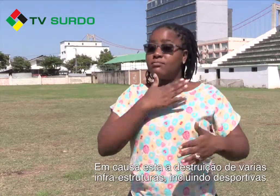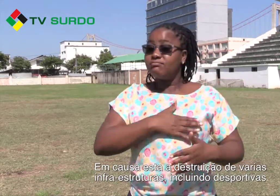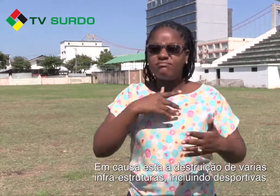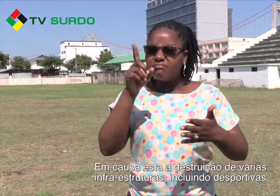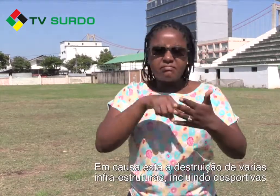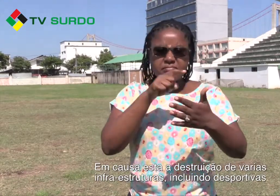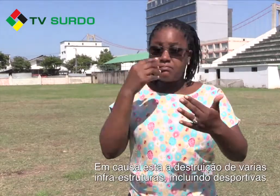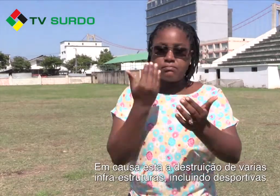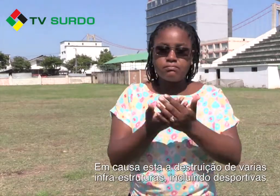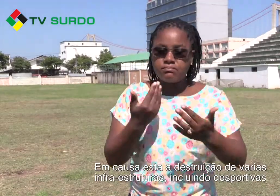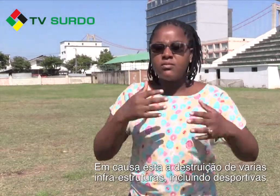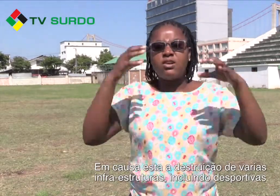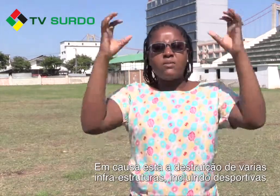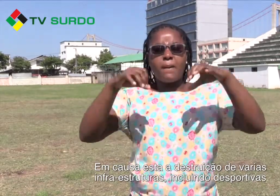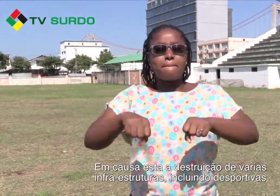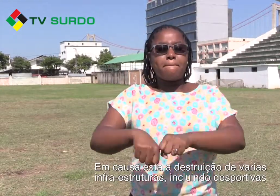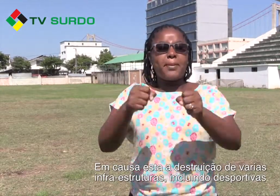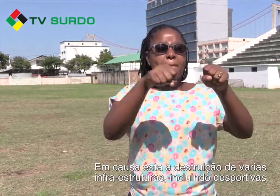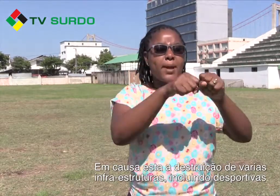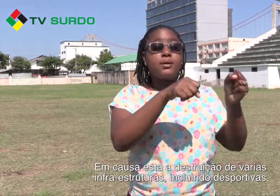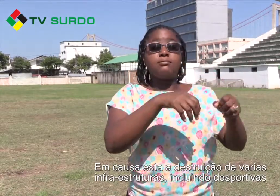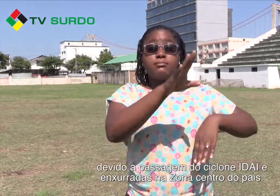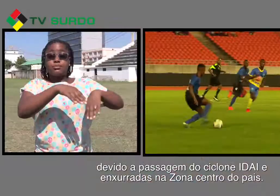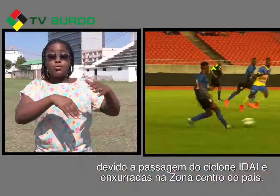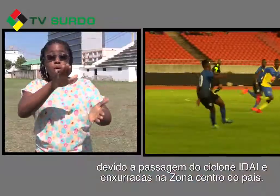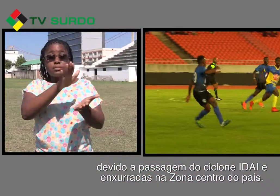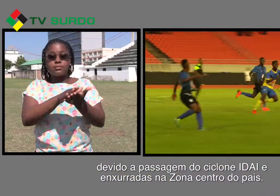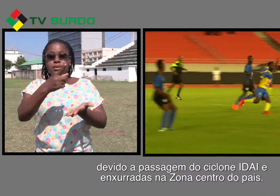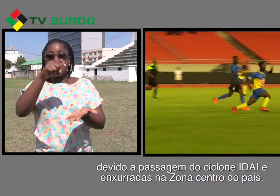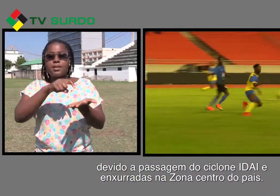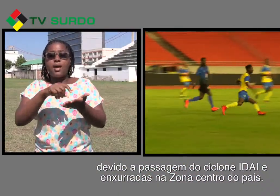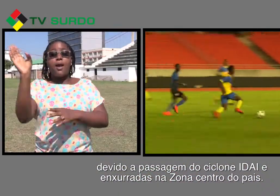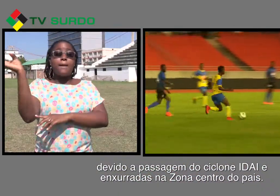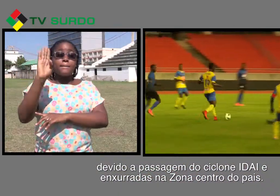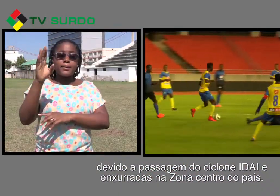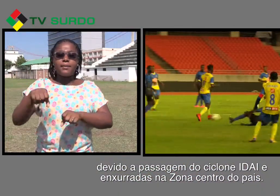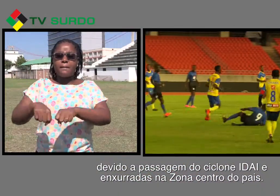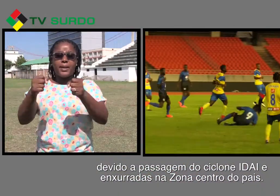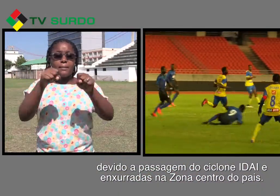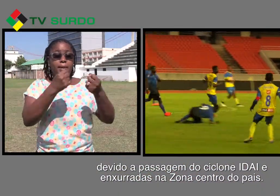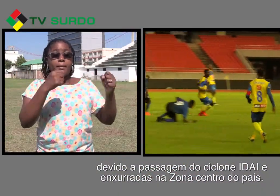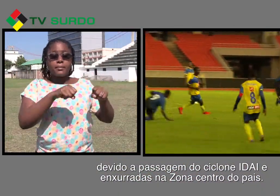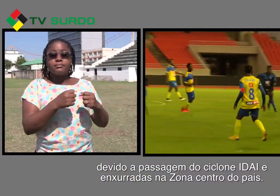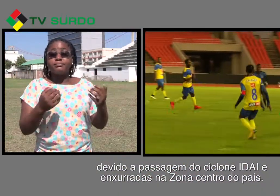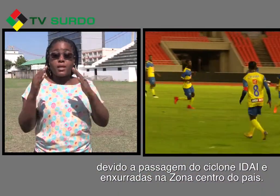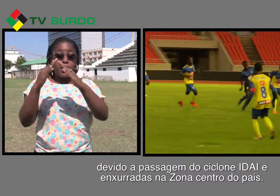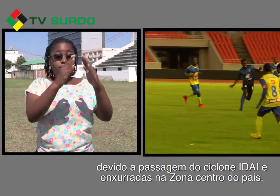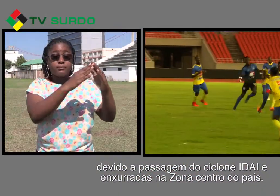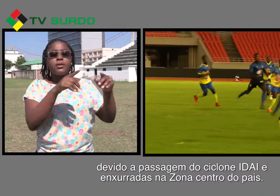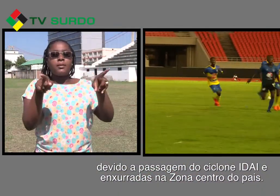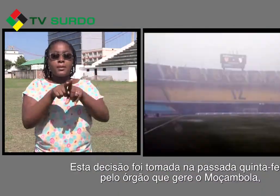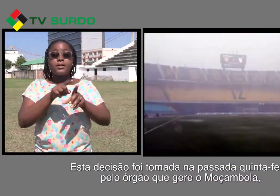infraestruturas, incluindo desportivas, devido a passagem do ciclone Idai e enxurradas no centro do país.